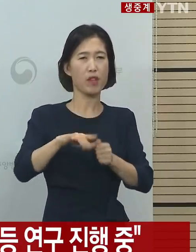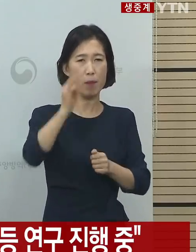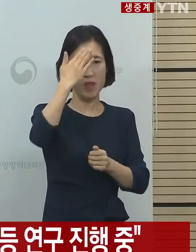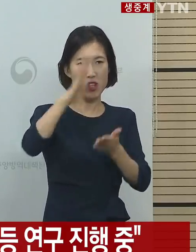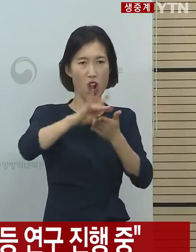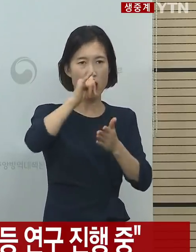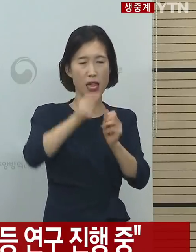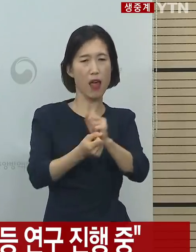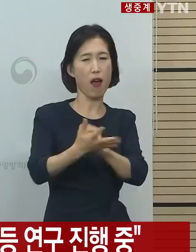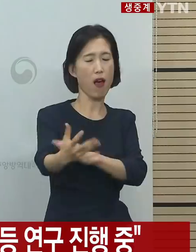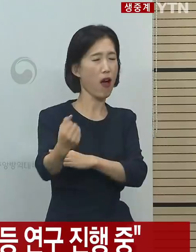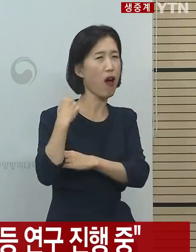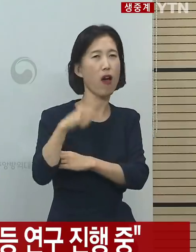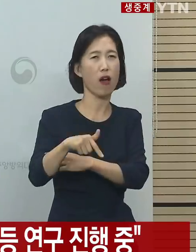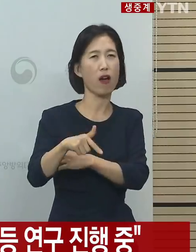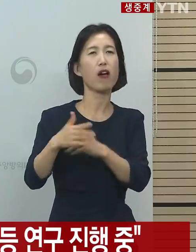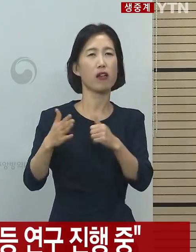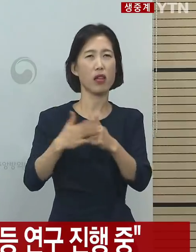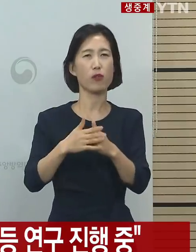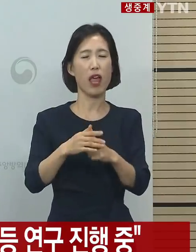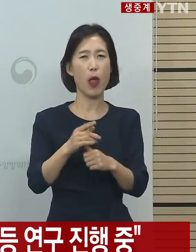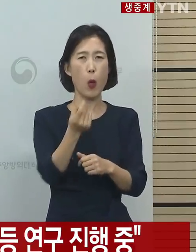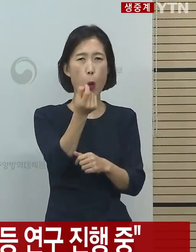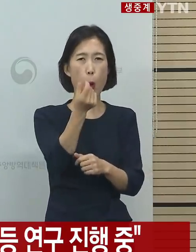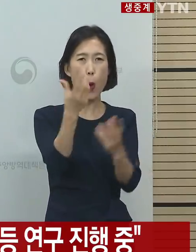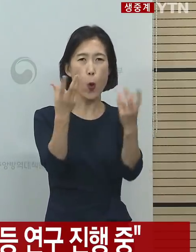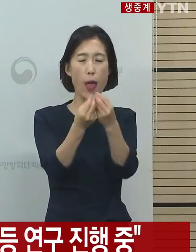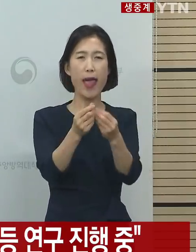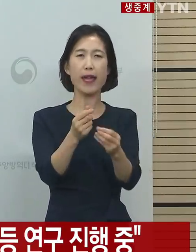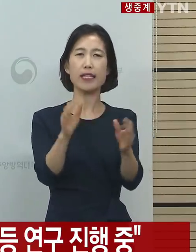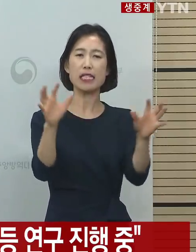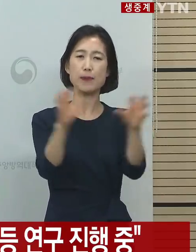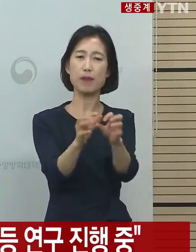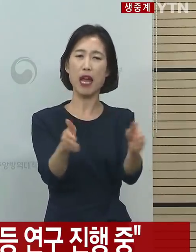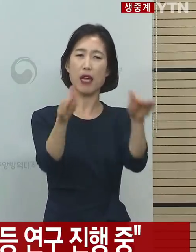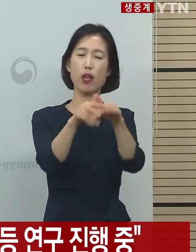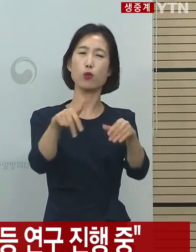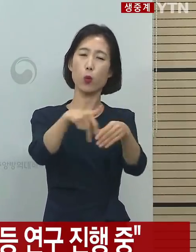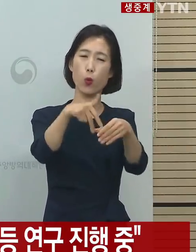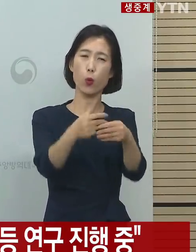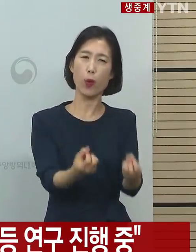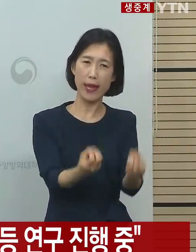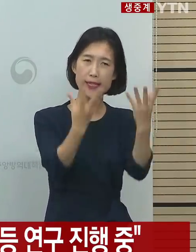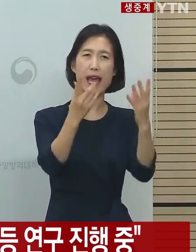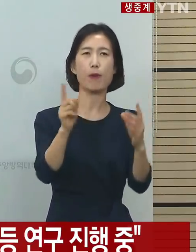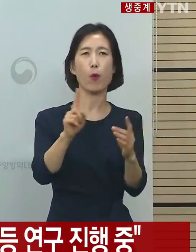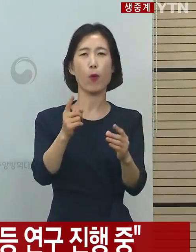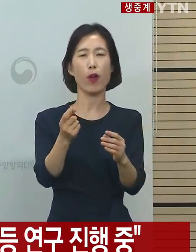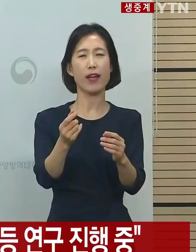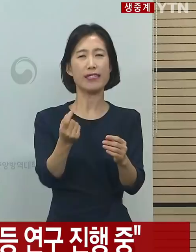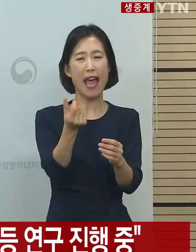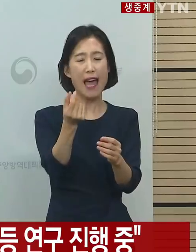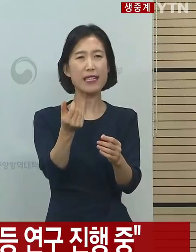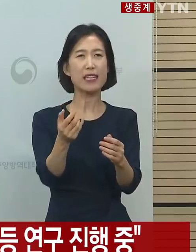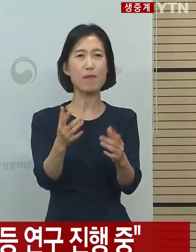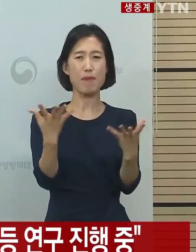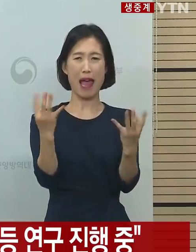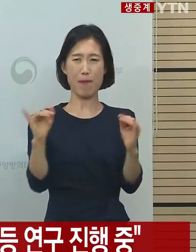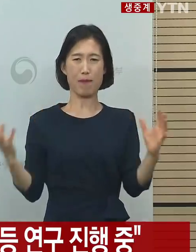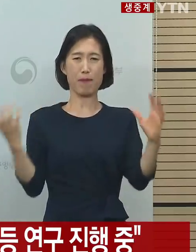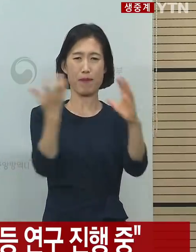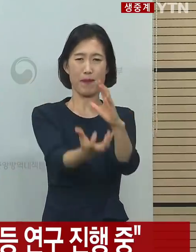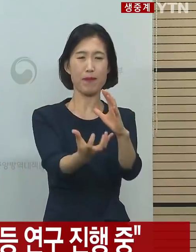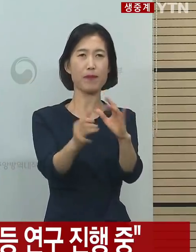있기 때문에 조금이라도 그런 사례들이 집단 시설, 뭐 종교 행사, 뭐 이런 많은 사람들이 밀폐된